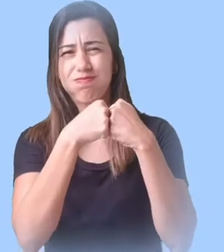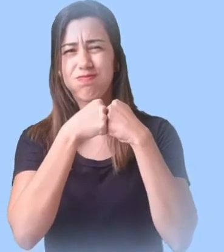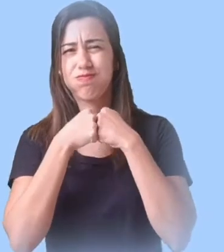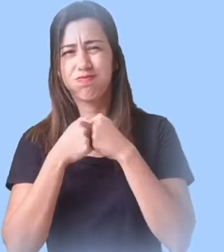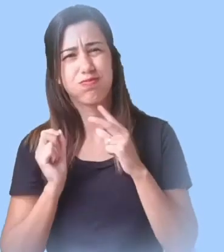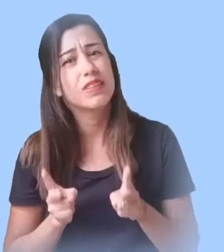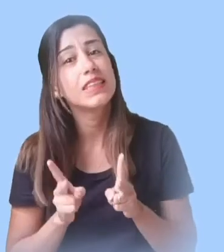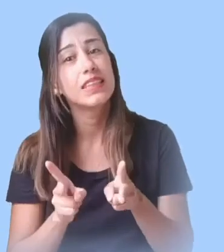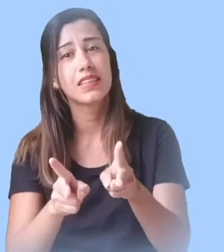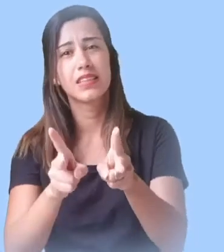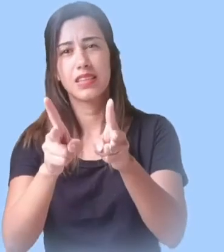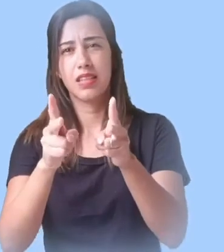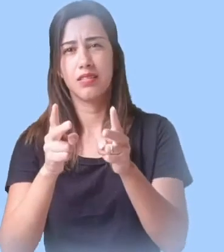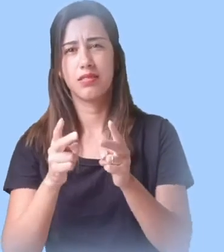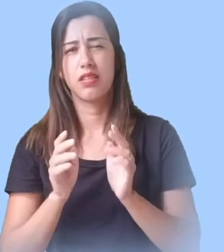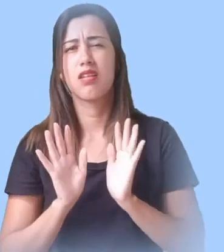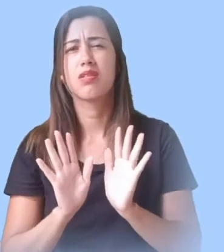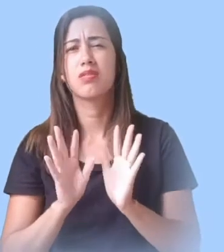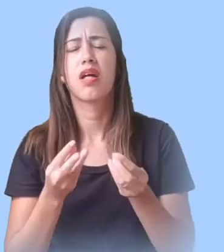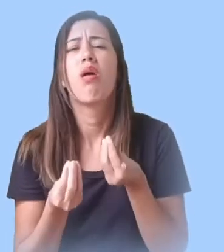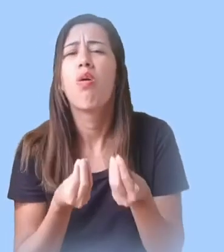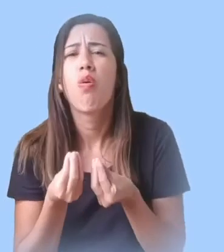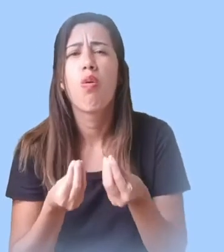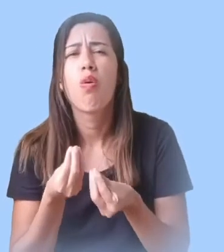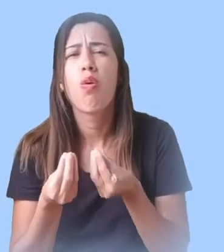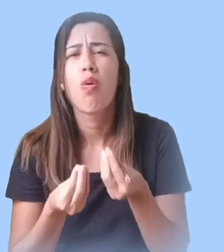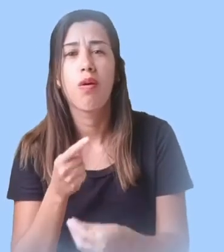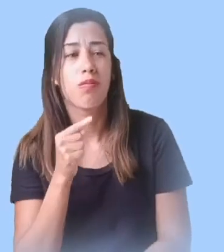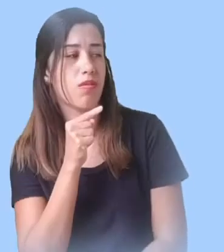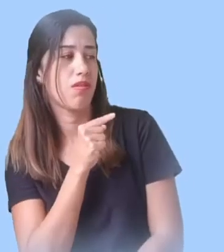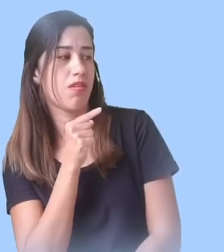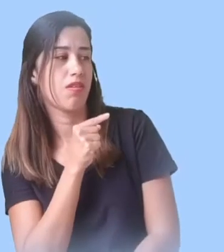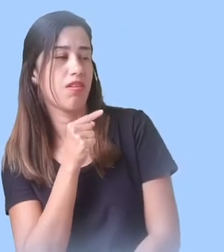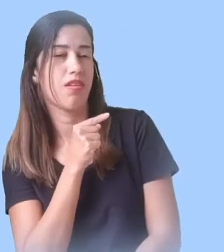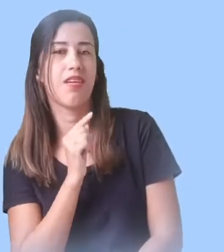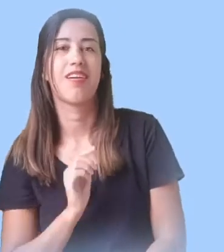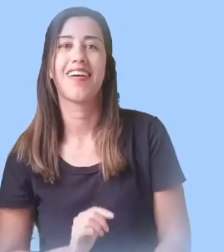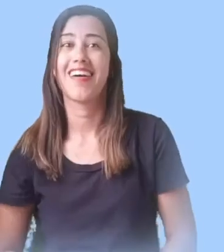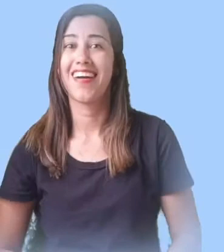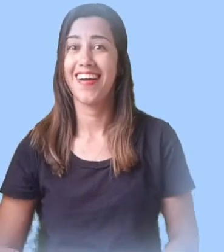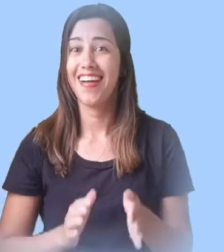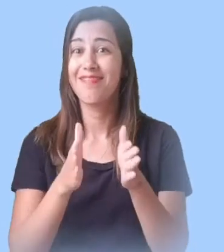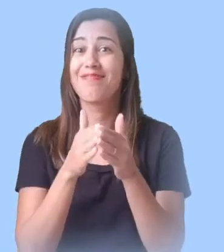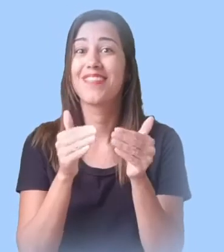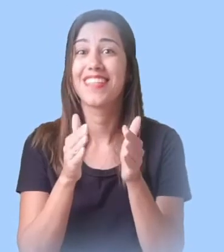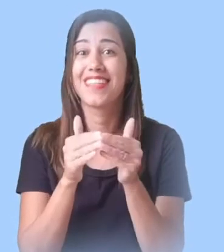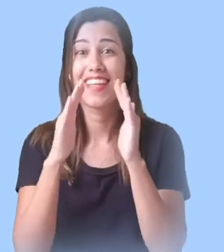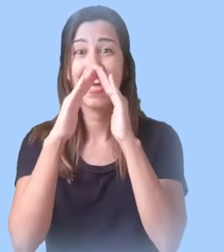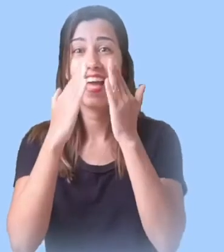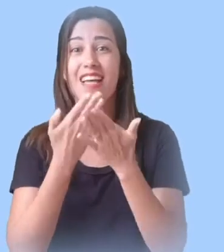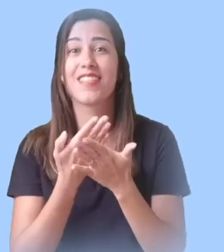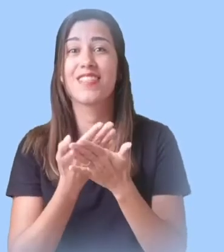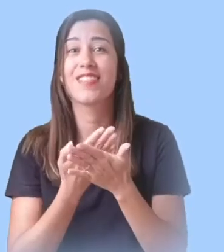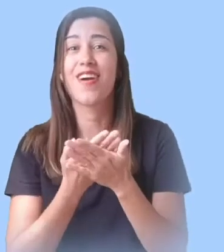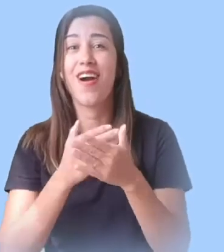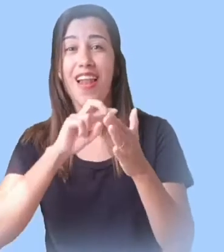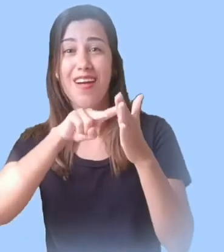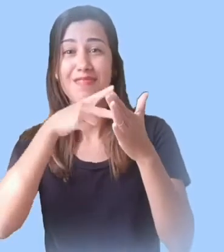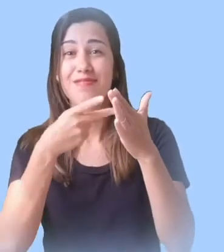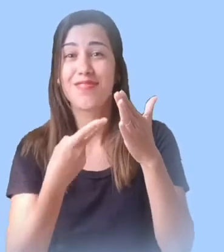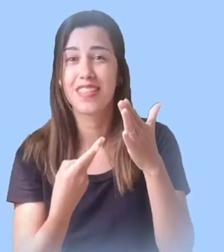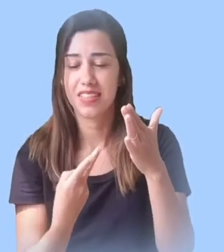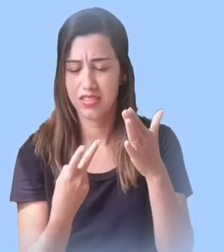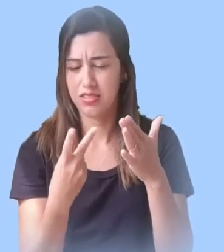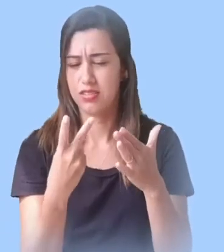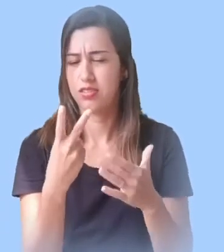Os surdos permanecem ainda lutando. Como assim? Olha aí, esse cartaz. Eles